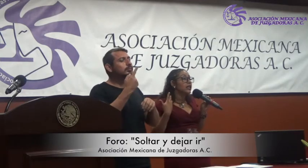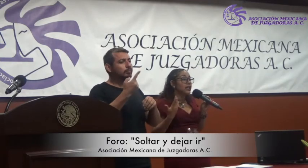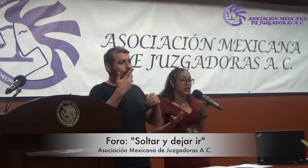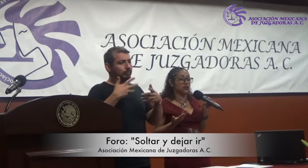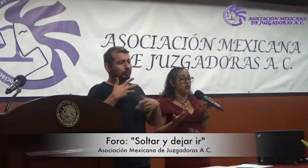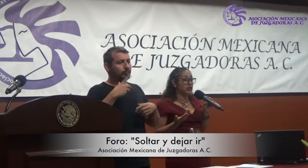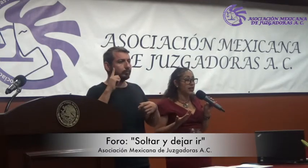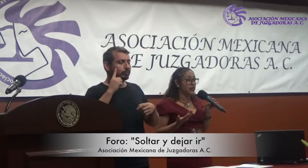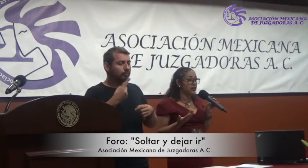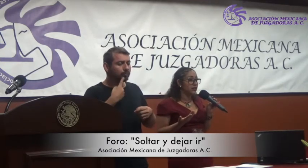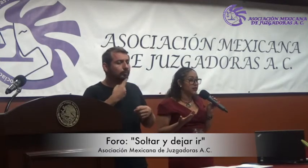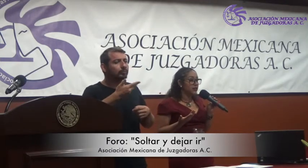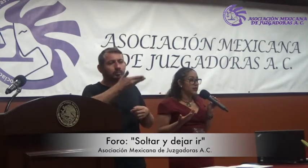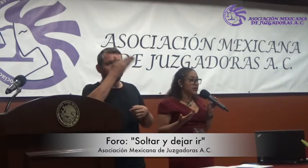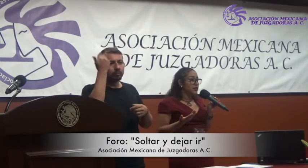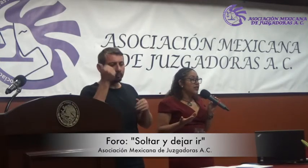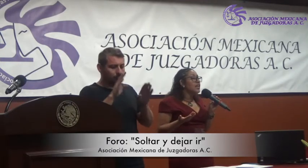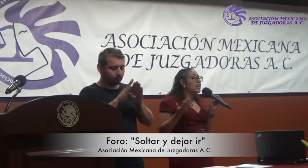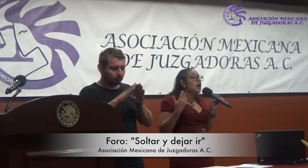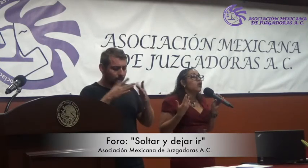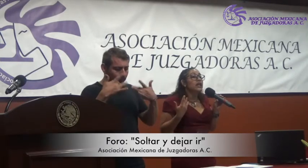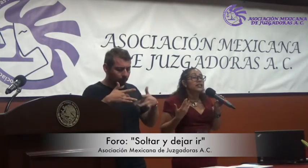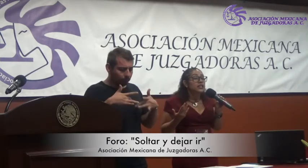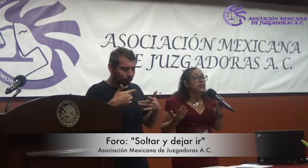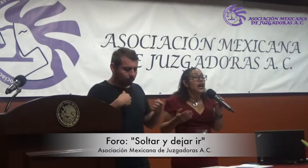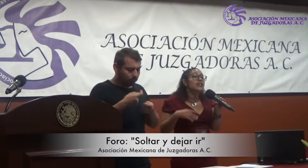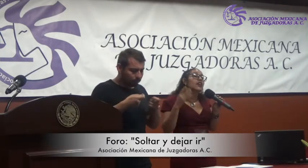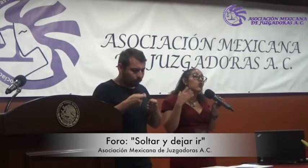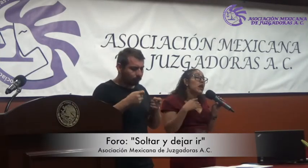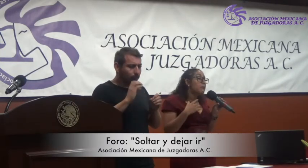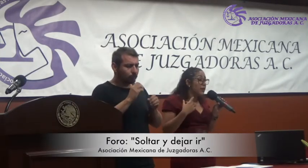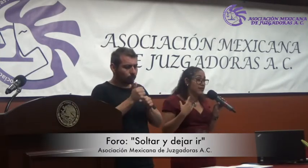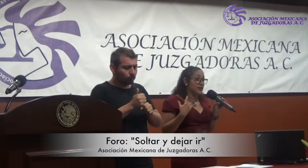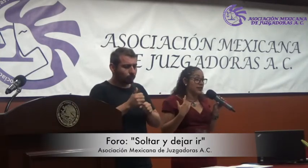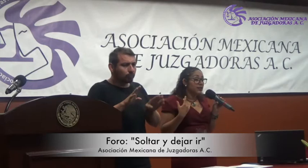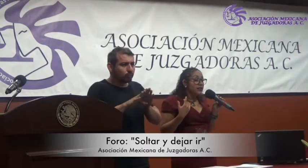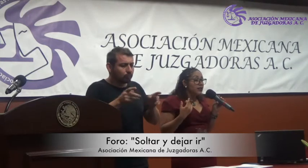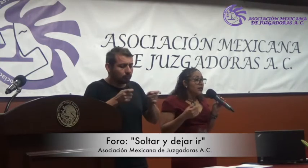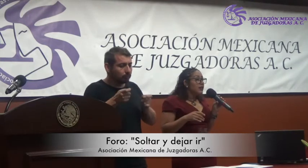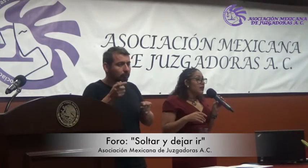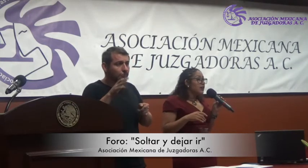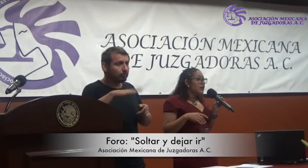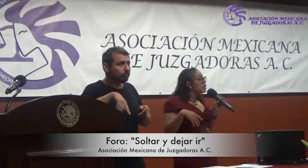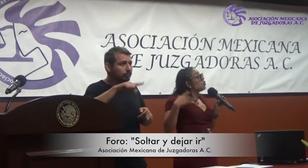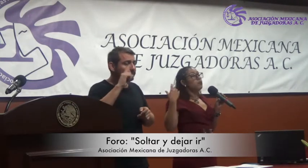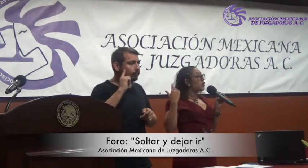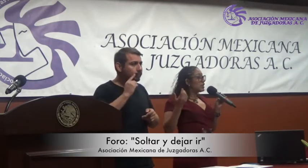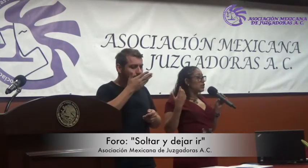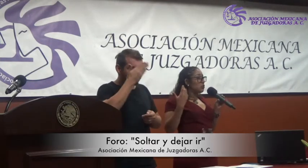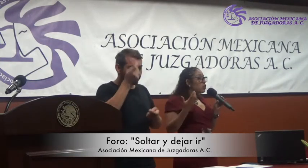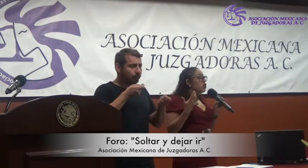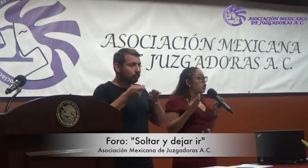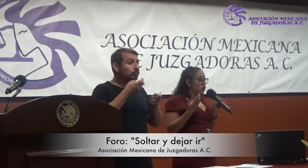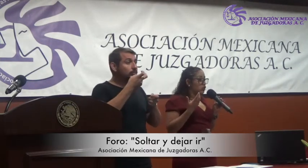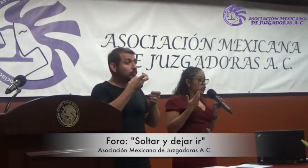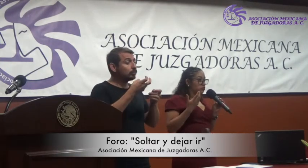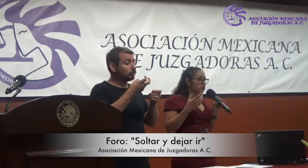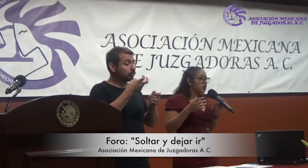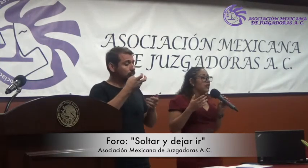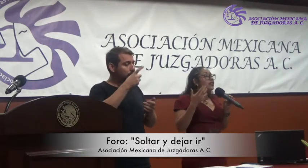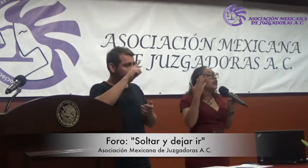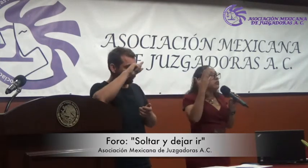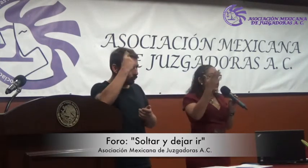acompañamiento de la tanatología, y que aún así, ante una pérdida, es un proceso muy